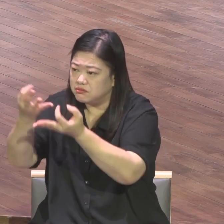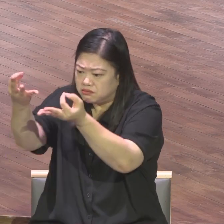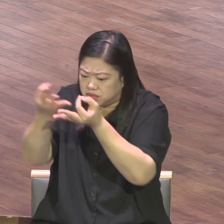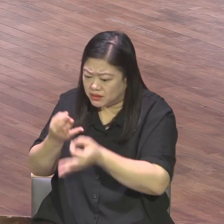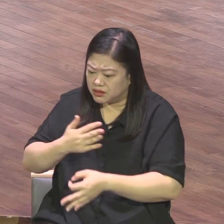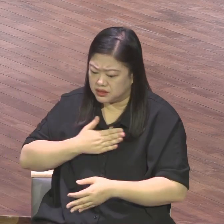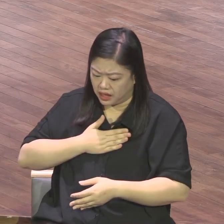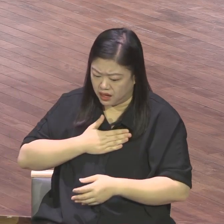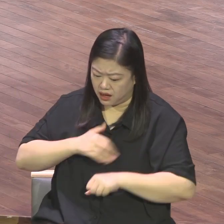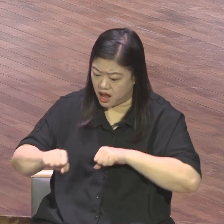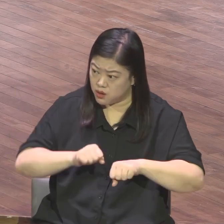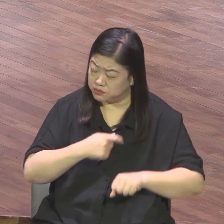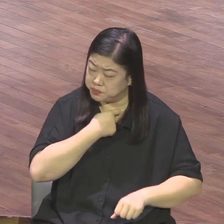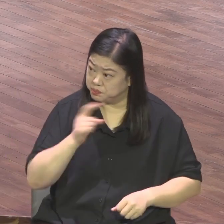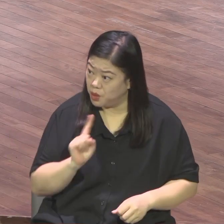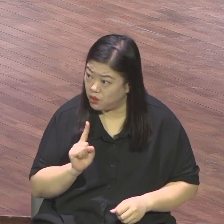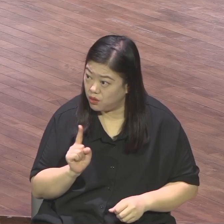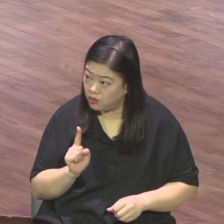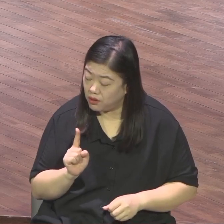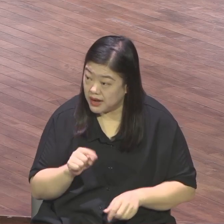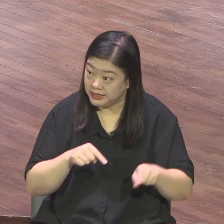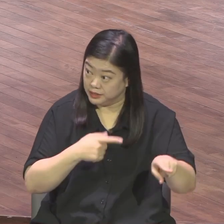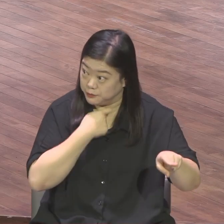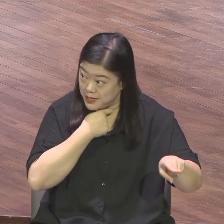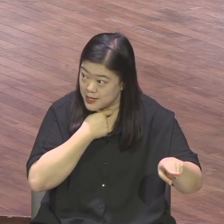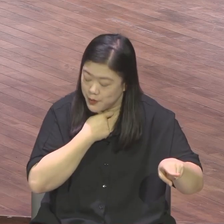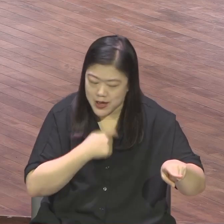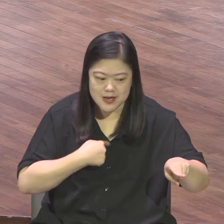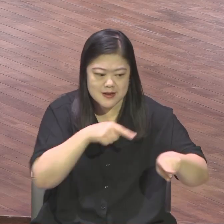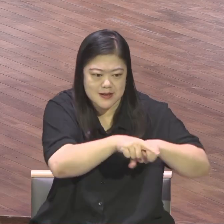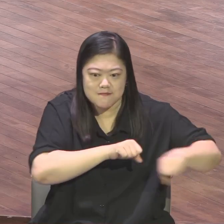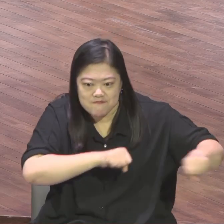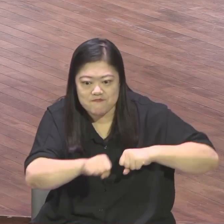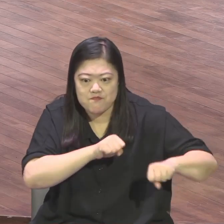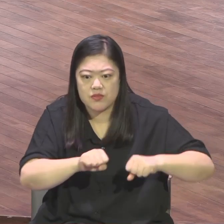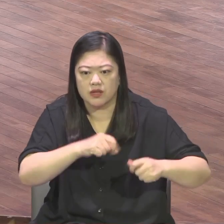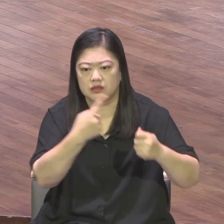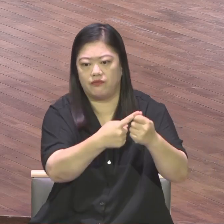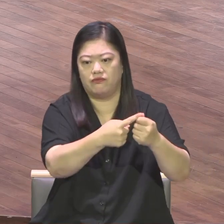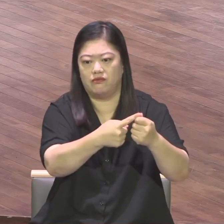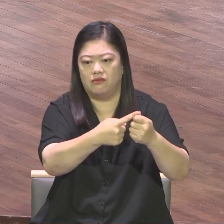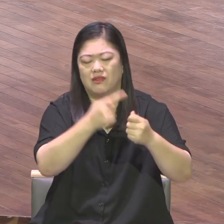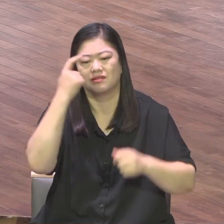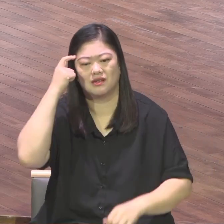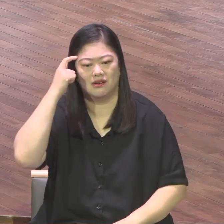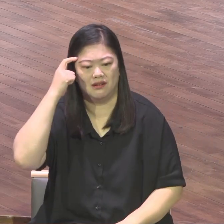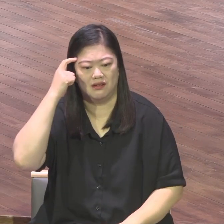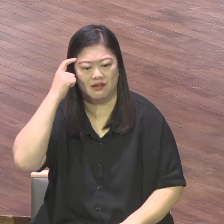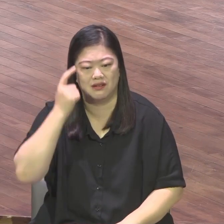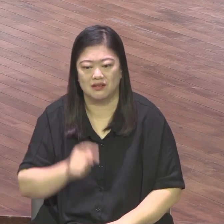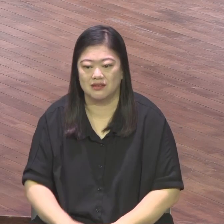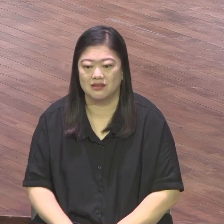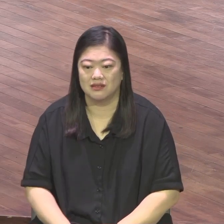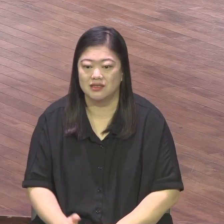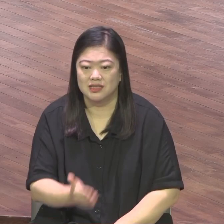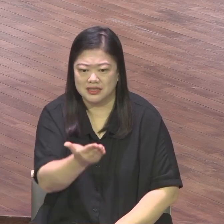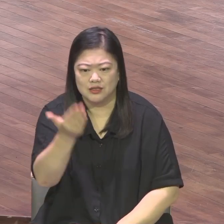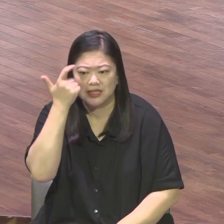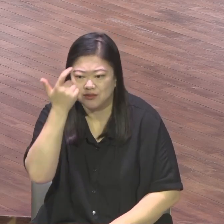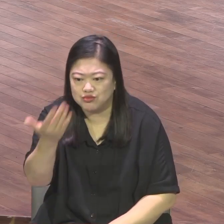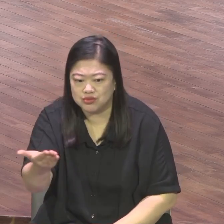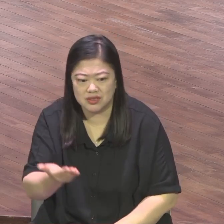올인 집중하는 삶을 살았다. 사실 우리가 인생을 살면서 무엇에 미쳐 사느냐